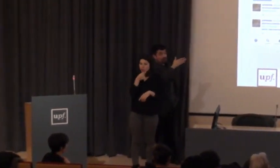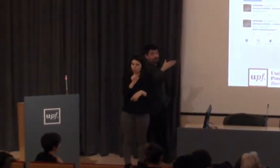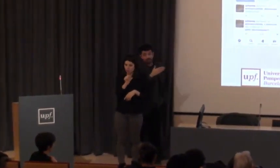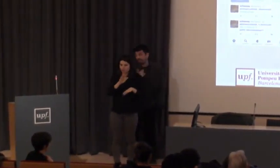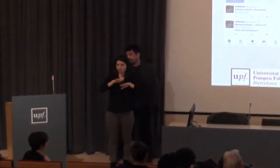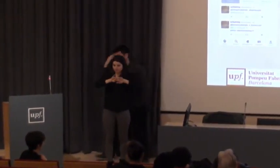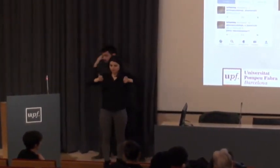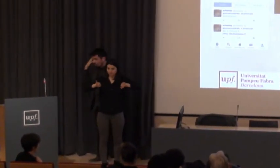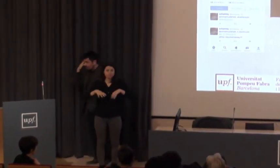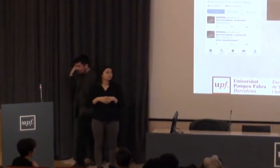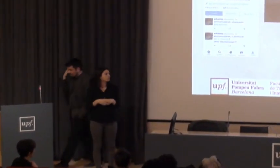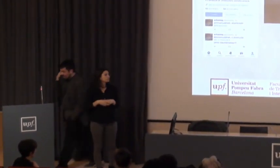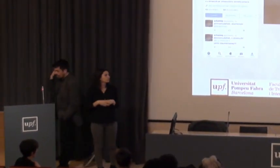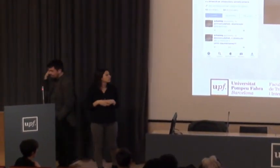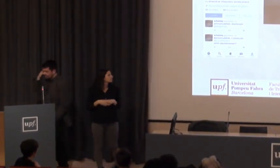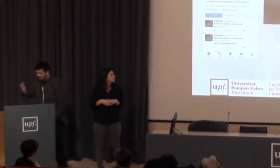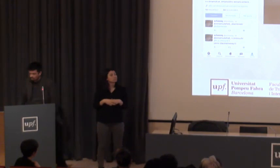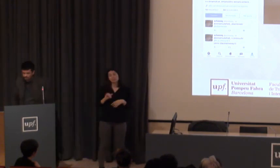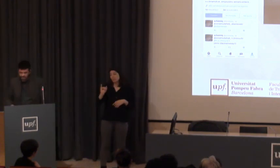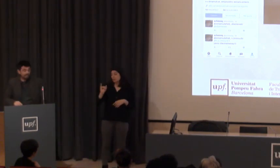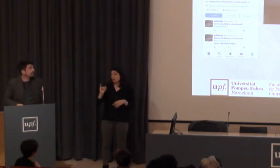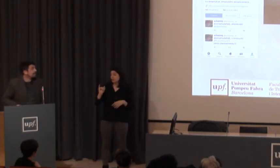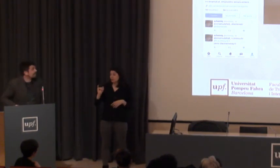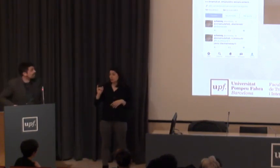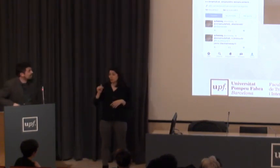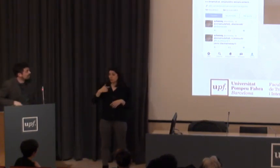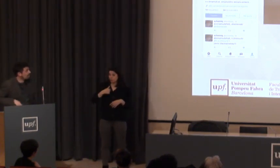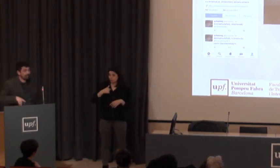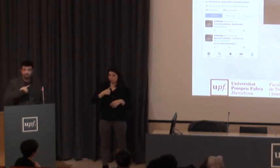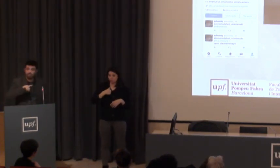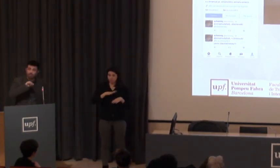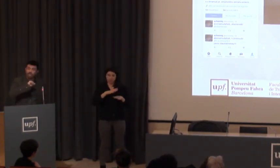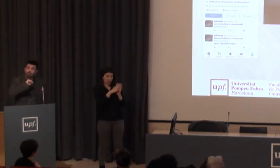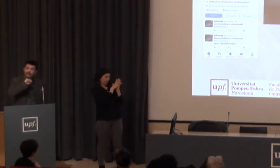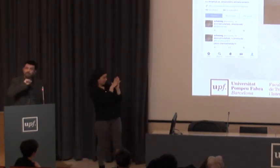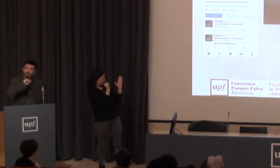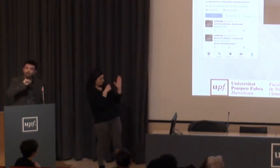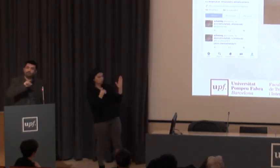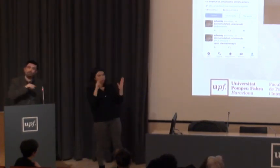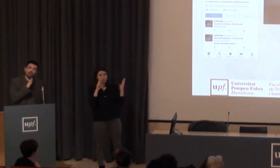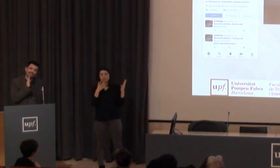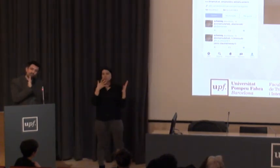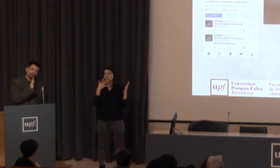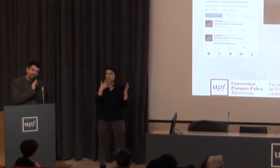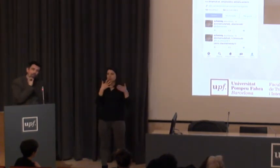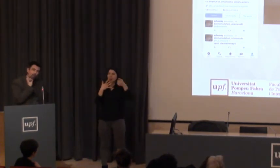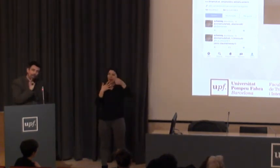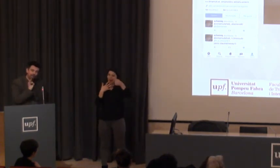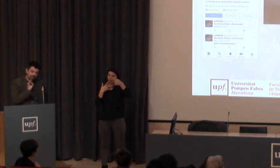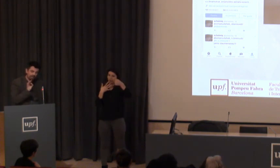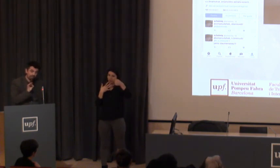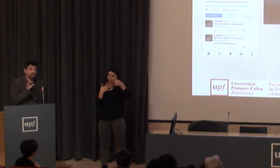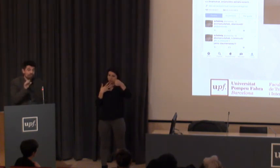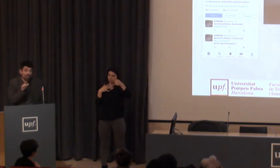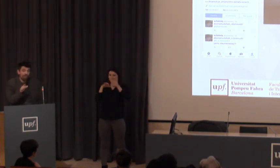lo que yo la manera de procesarlo es en primer lugar veo que hay una como eso está en el lugar